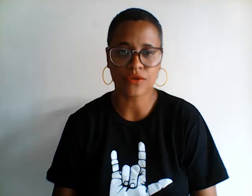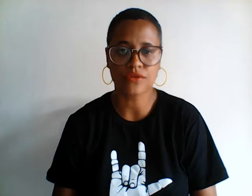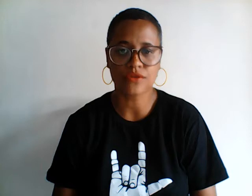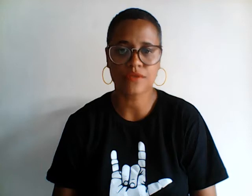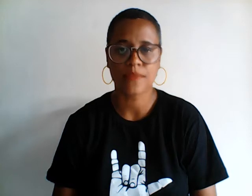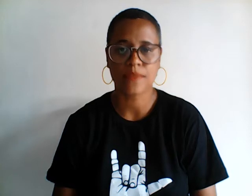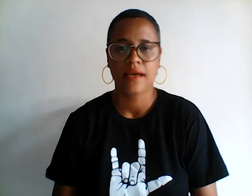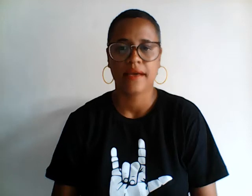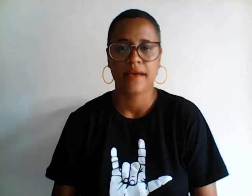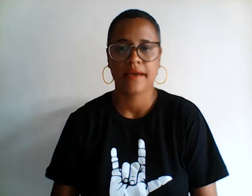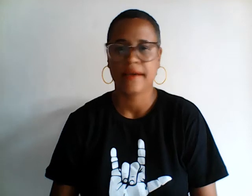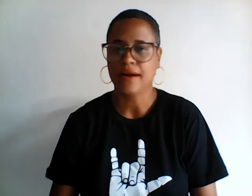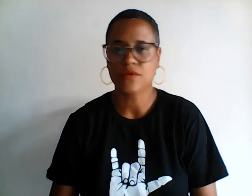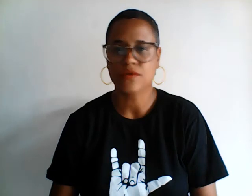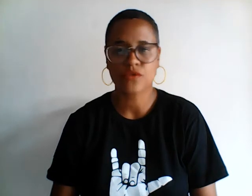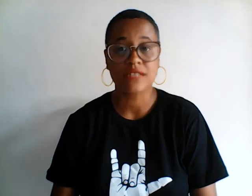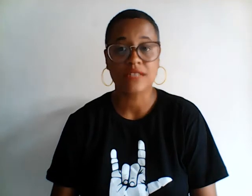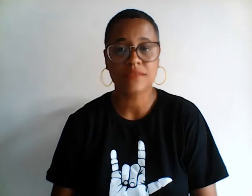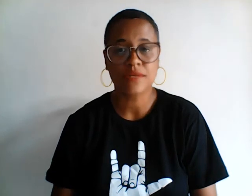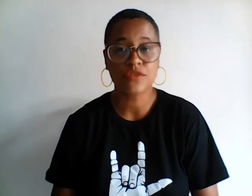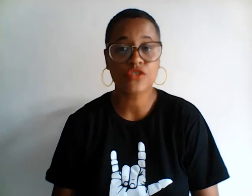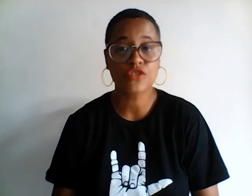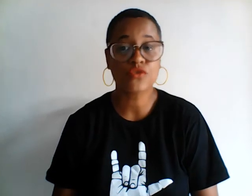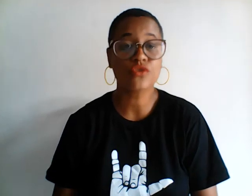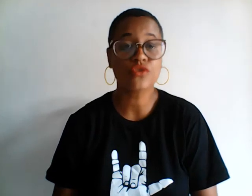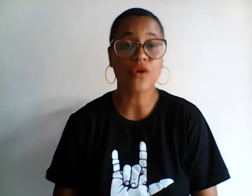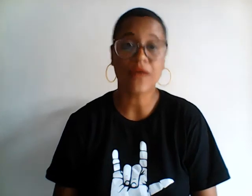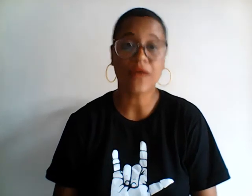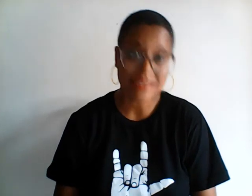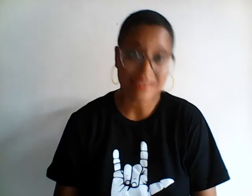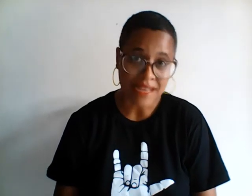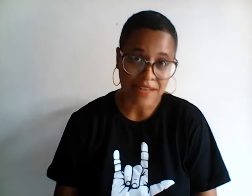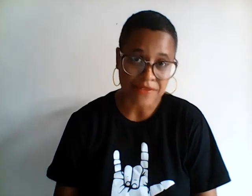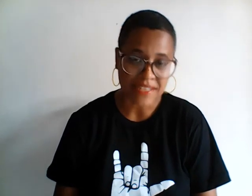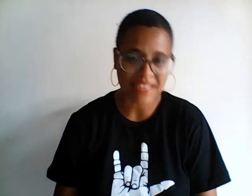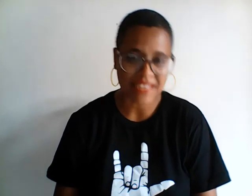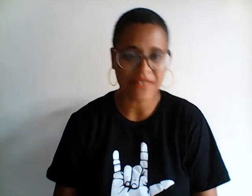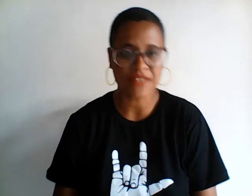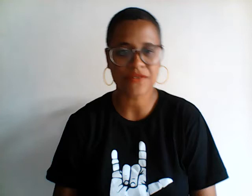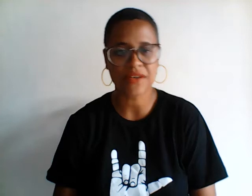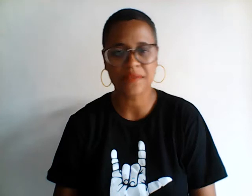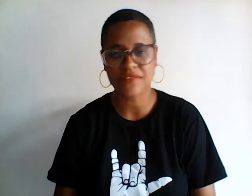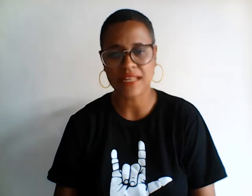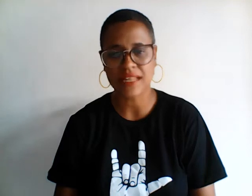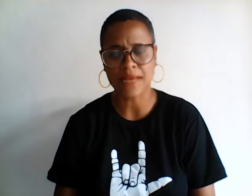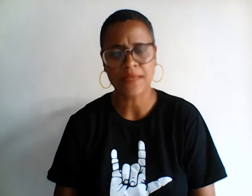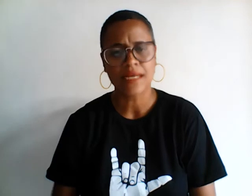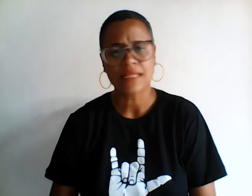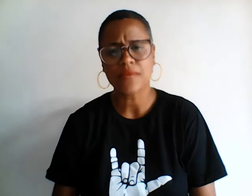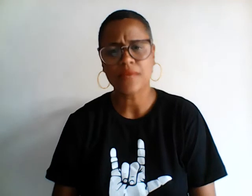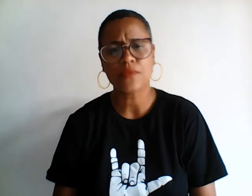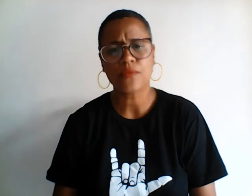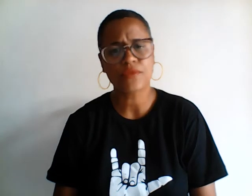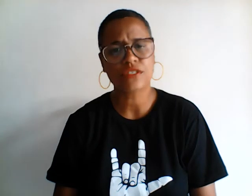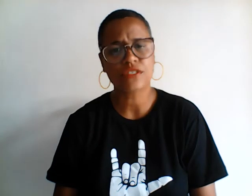fonoaudiólogos, aos quais chamamos de surdos oralizados, né? Então é isso que eu acabei de falar. Também é possível um